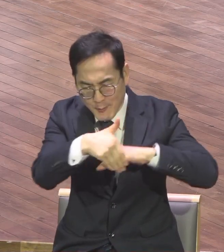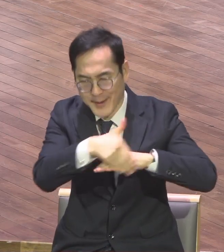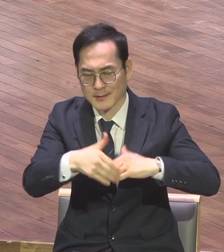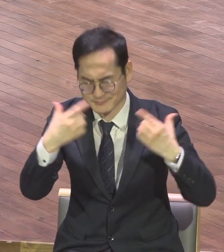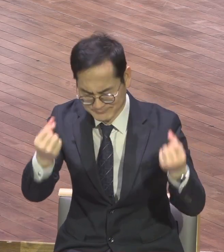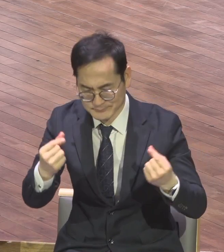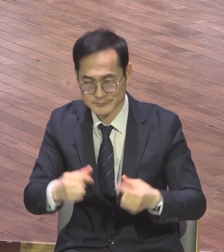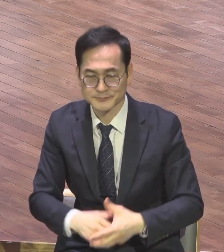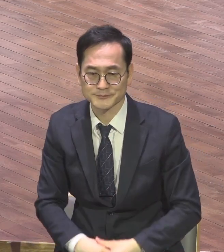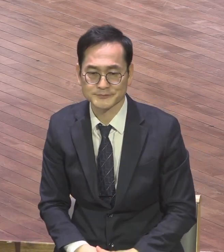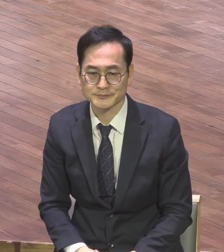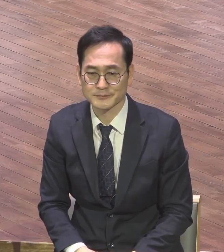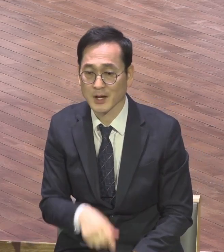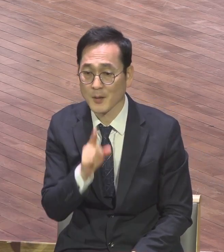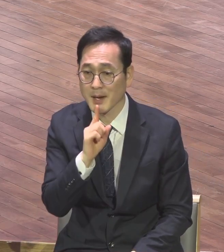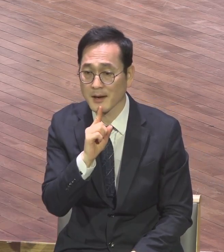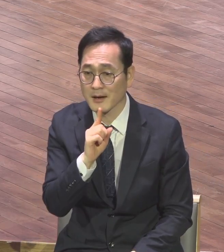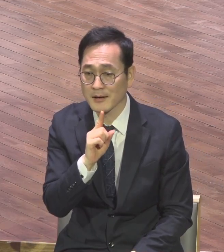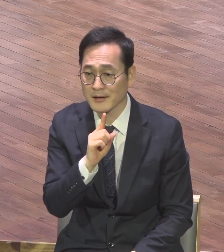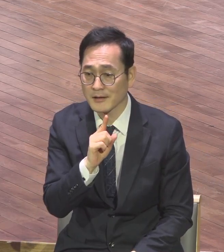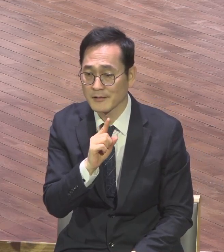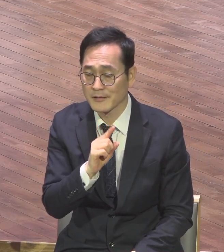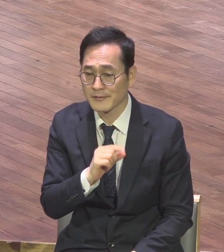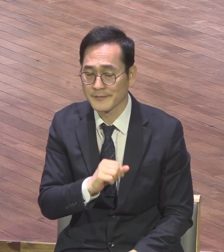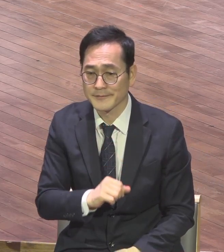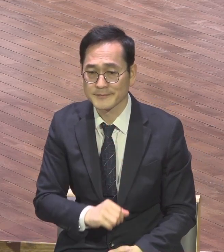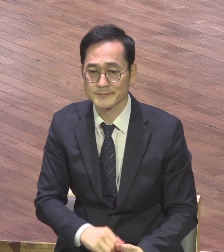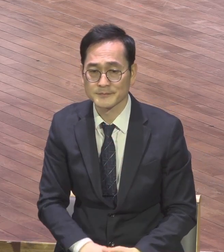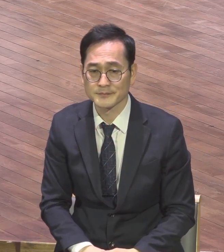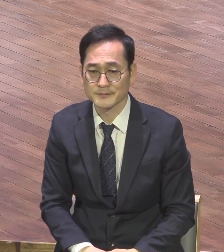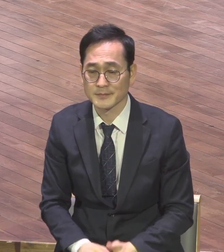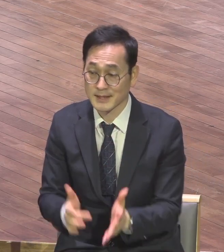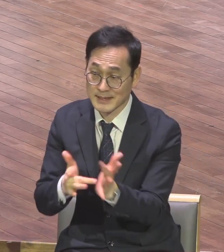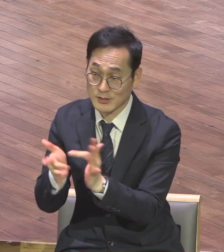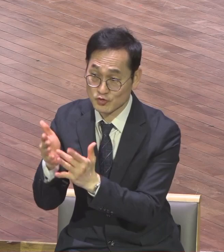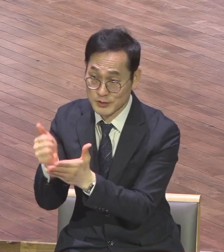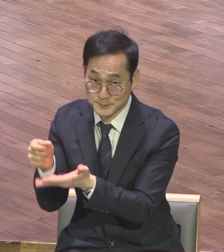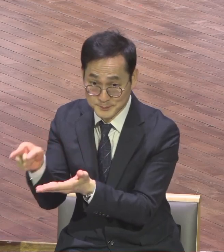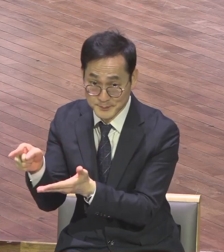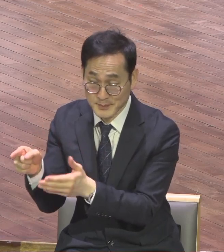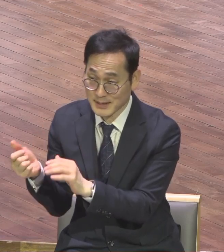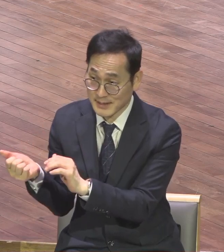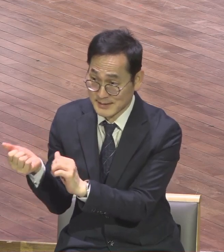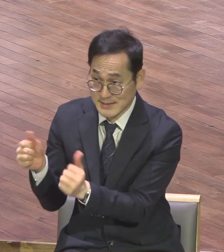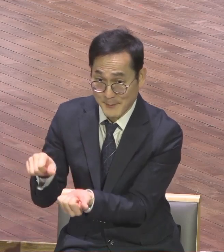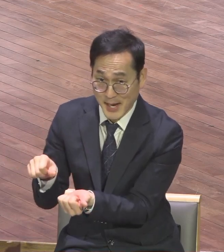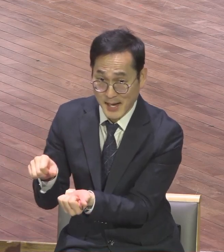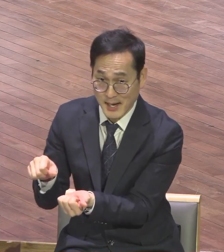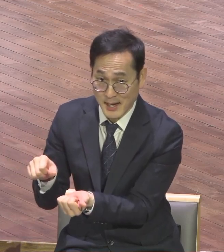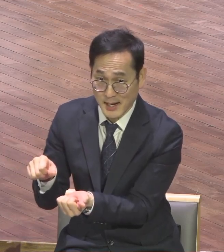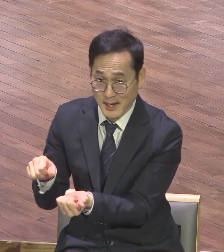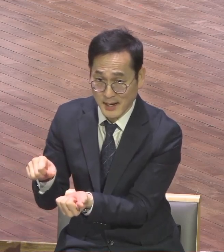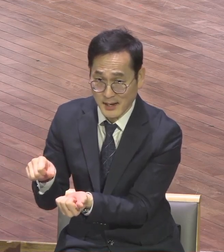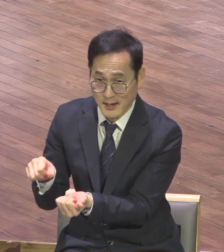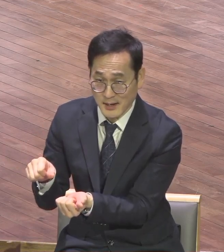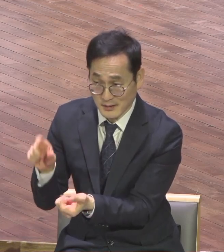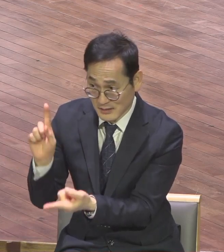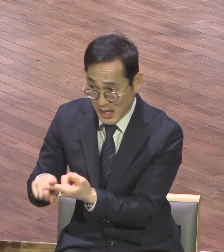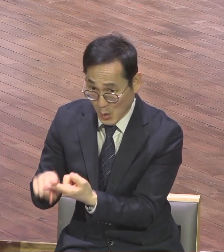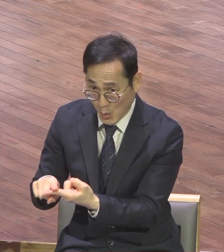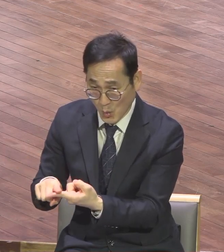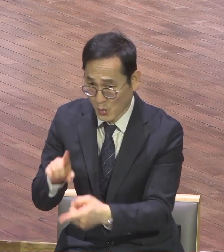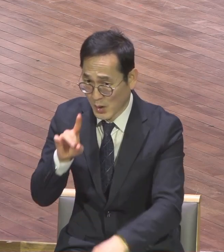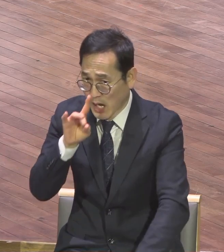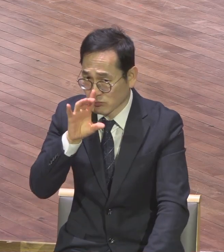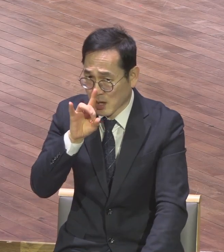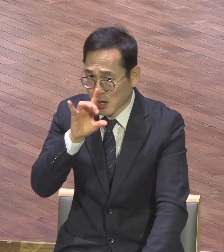있습니다. 참으로 독특한 이 표현은요, 예수님이 사망에 매여 있을 수 없었다. 사망에